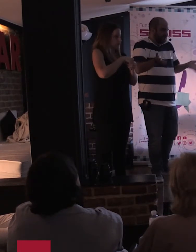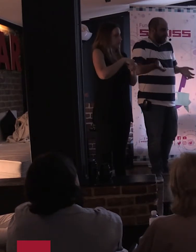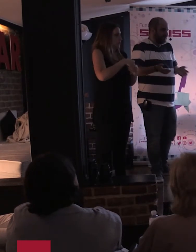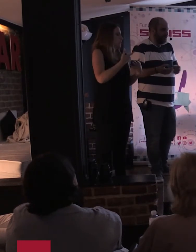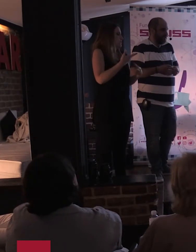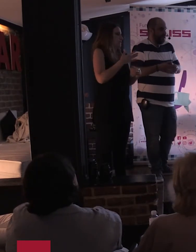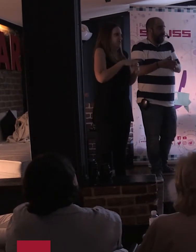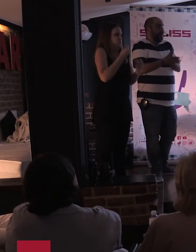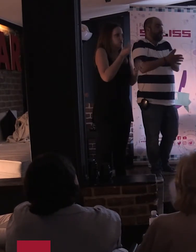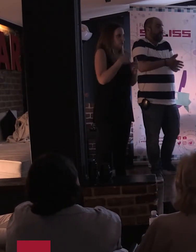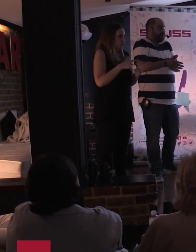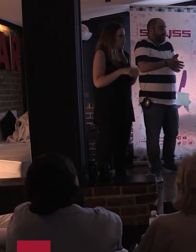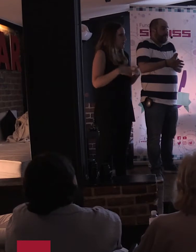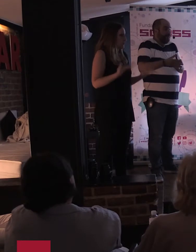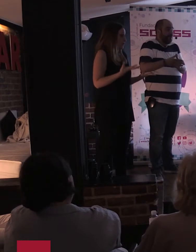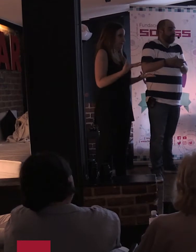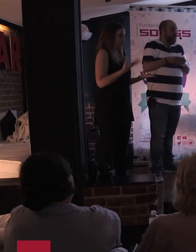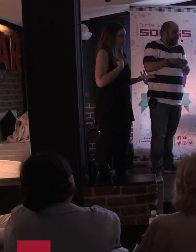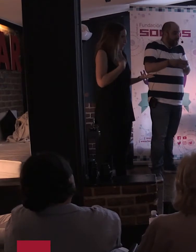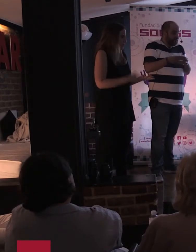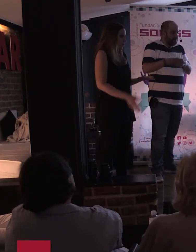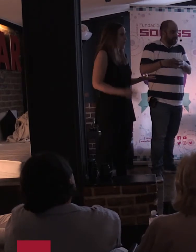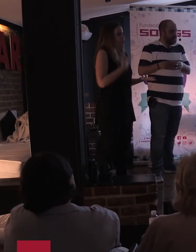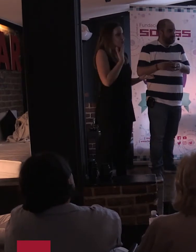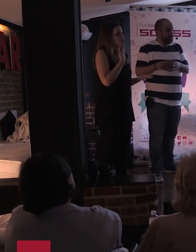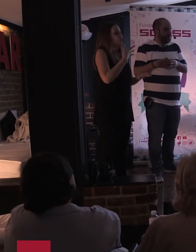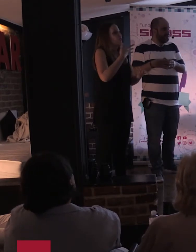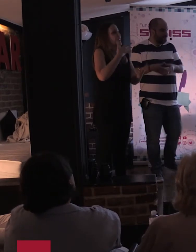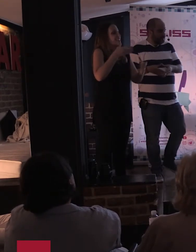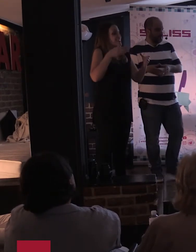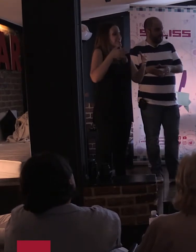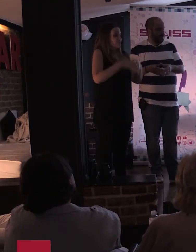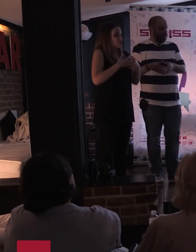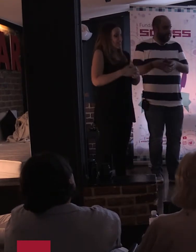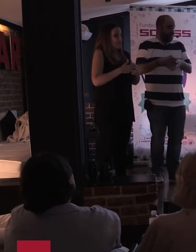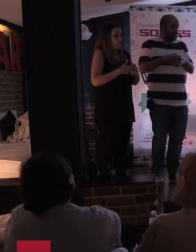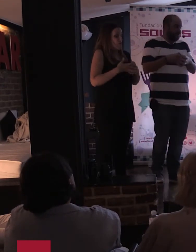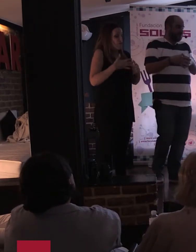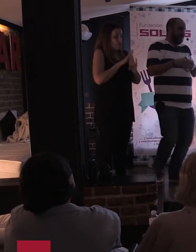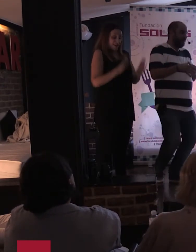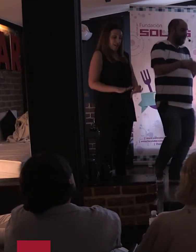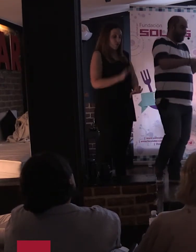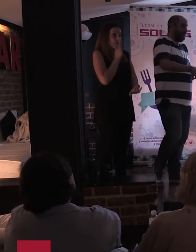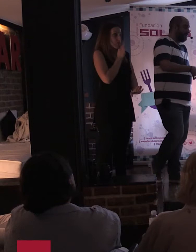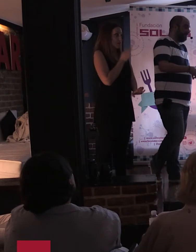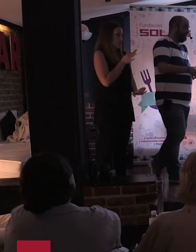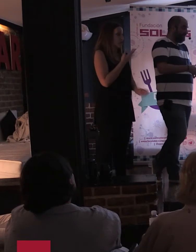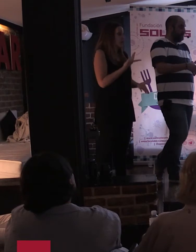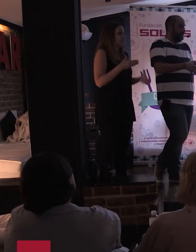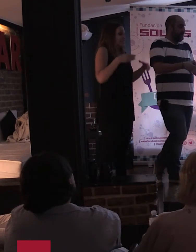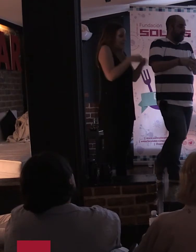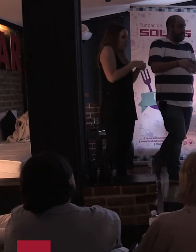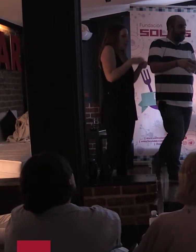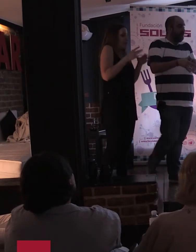de cosas, o sea que, pero de nuevo es lo mismo, como todavía no tenemos el dispositivo definitivo, tampoco tenemos que trabajar en el encapsulamiento